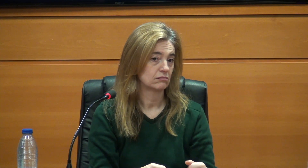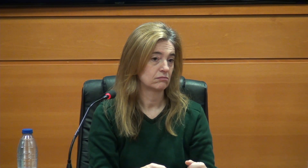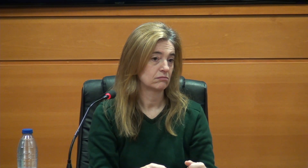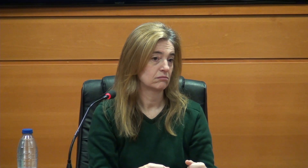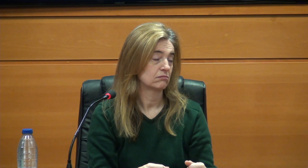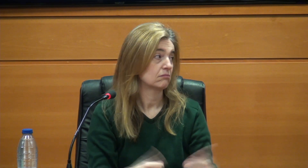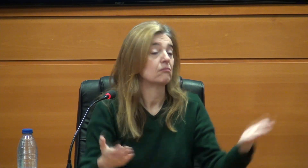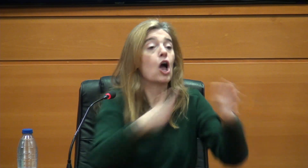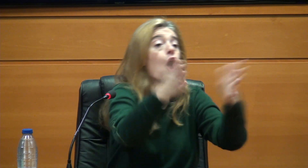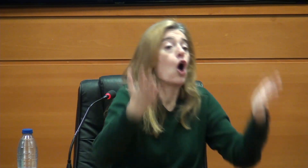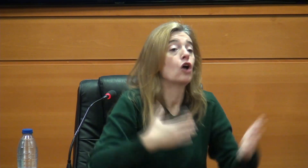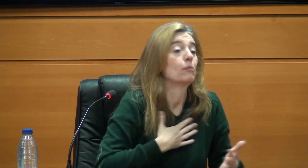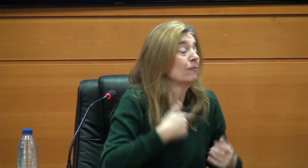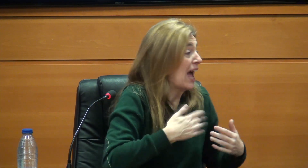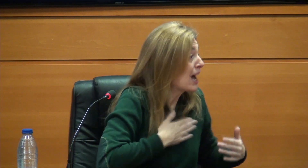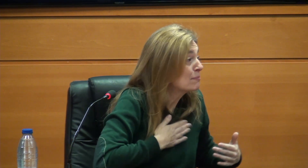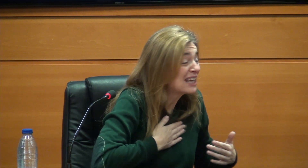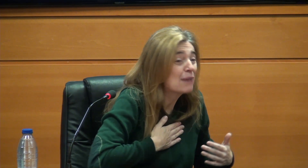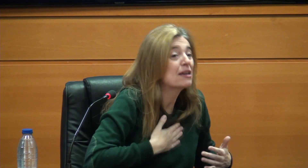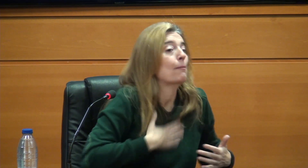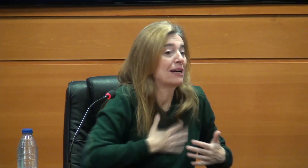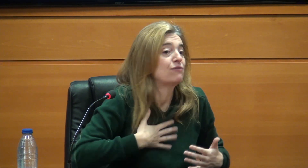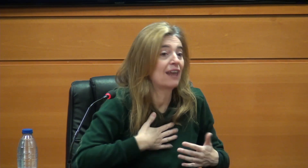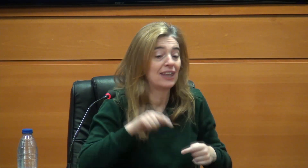o sea y perdón hay muchos libros de lengua de signos